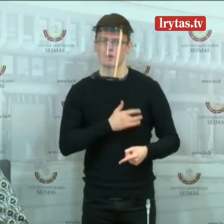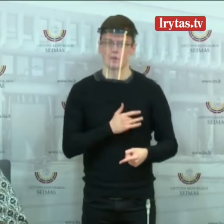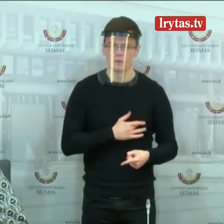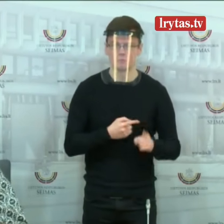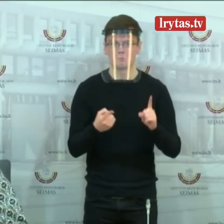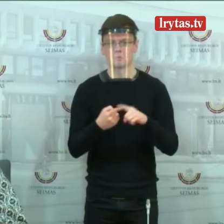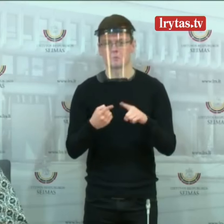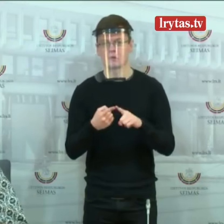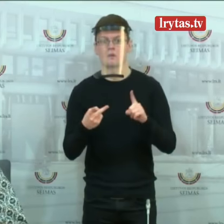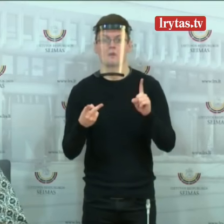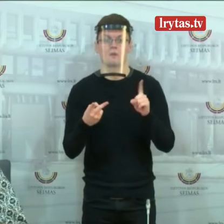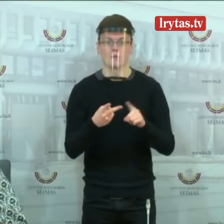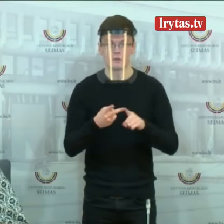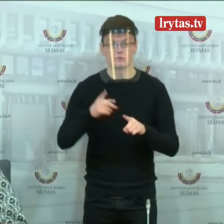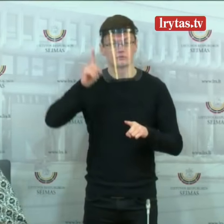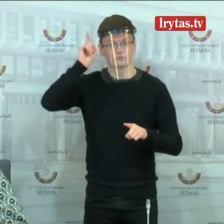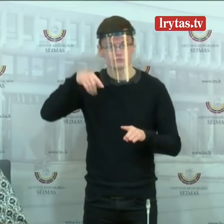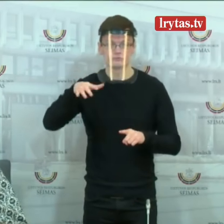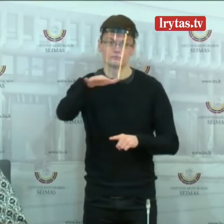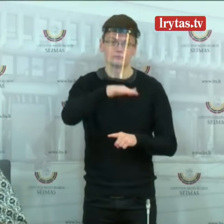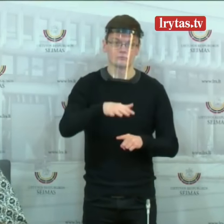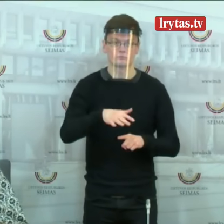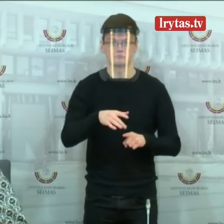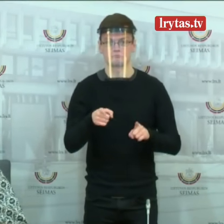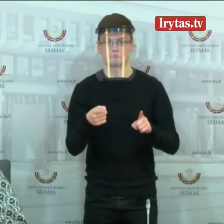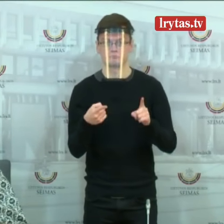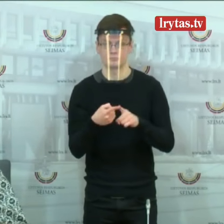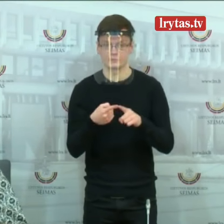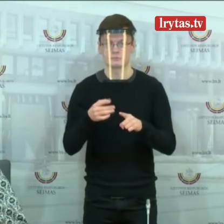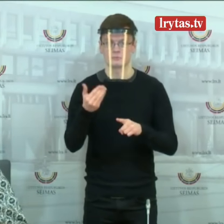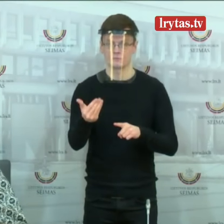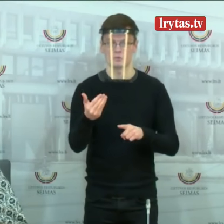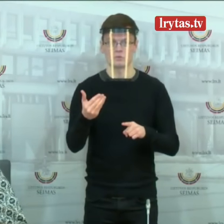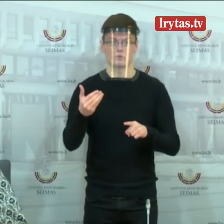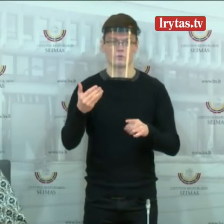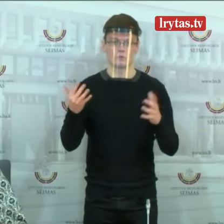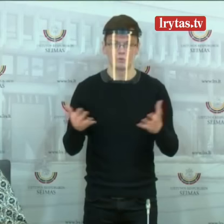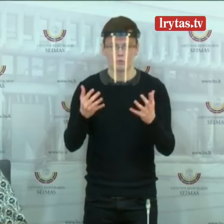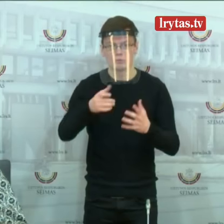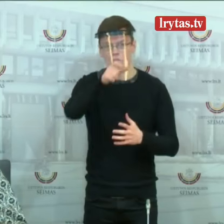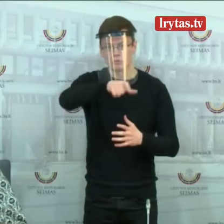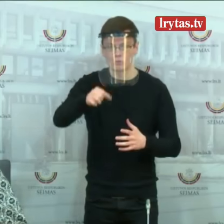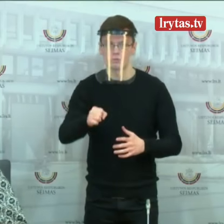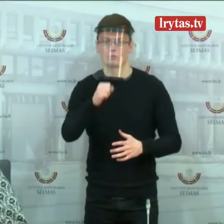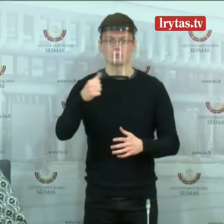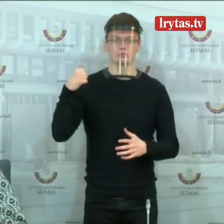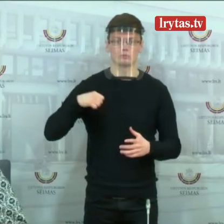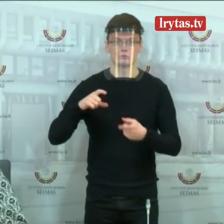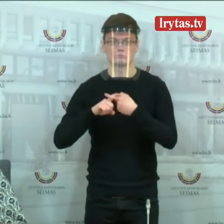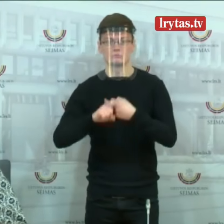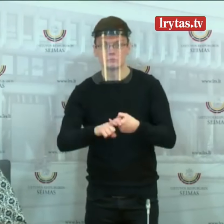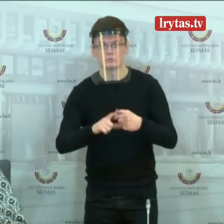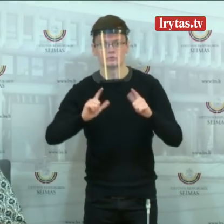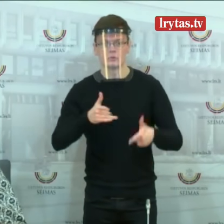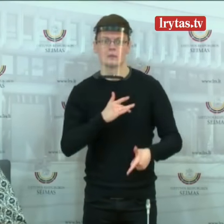Kitas dalykas, žinoma, kai jau nustatytas pirmasis paciento atvejis, mes tikrai labai jaudinamės